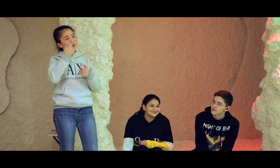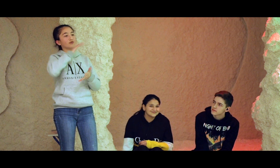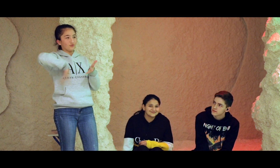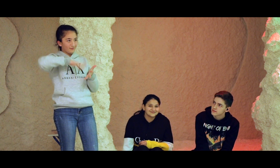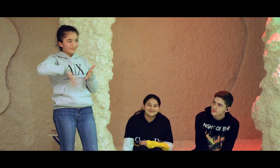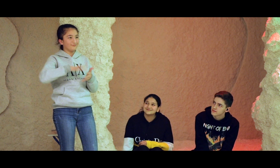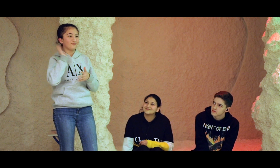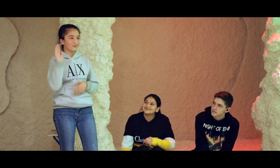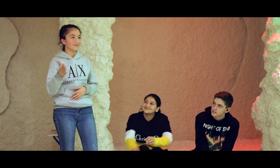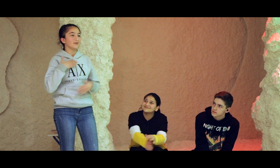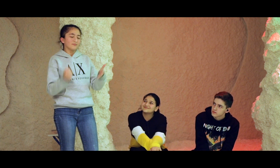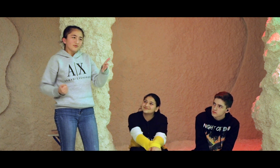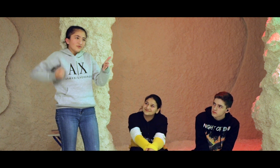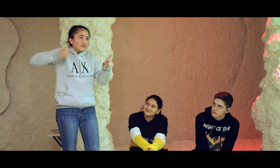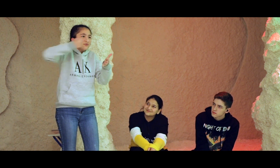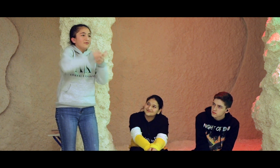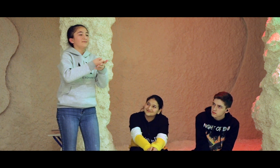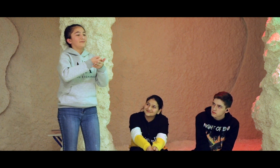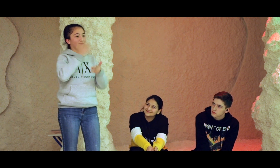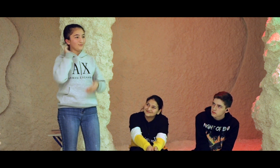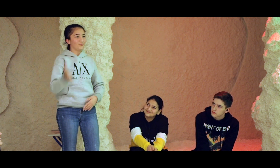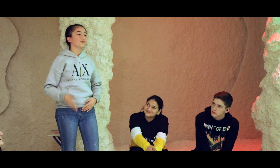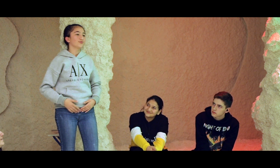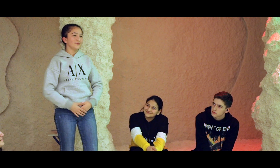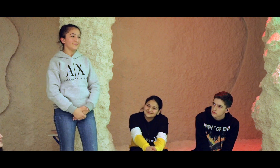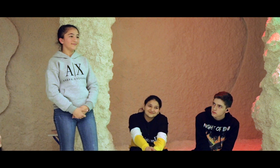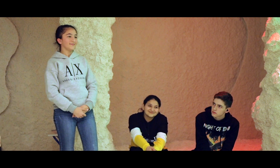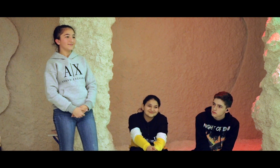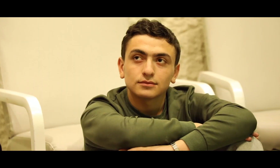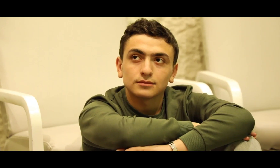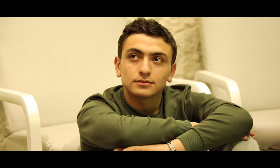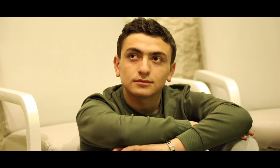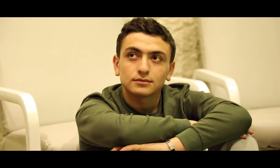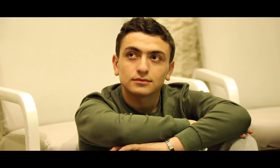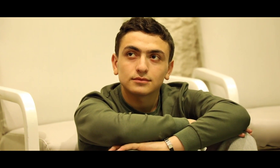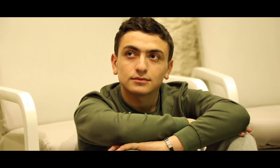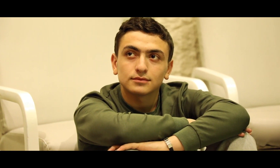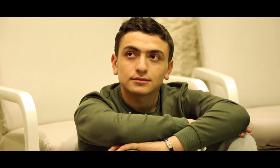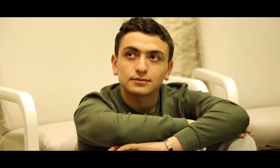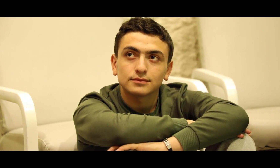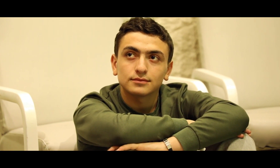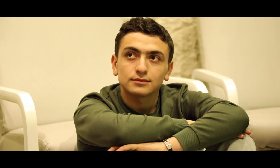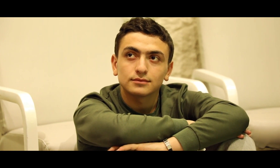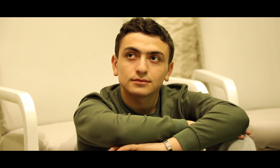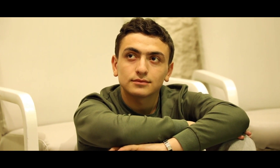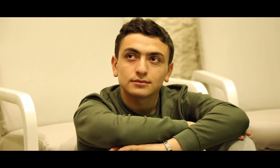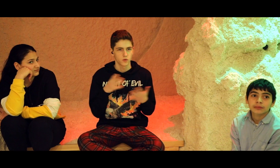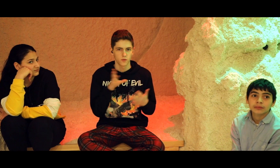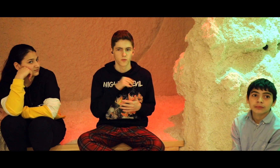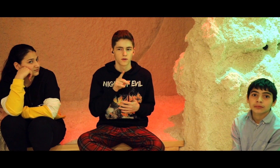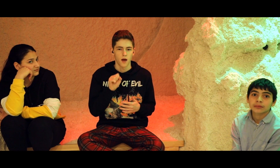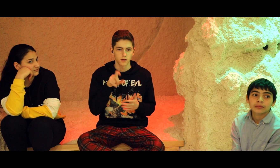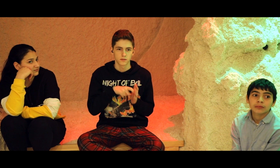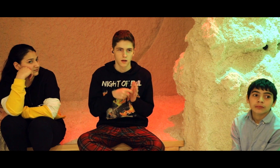Շատ շնորհակալություն։ Ես լիքը գիտելիքներ ձեռք բերեցի, հուսում եմ, որ այս ամենը կշարունակվի ու մենք կգնանք մինչև վերջ։ Շնորհակալություն,